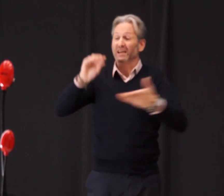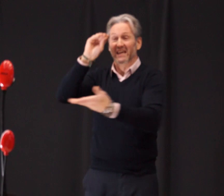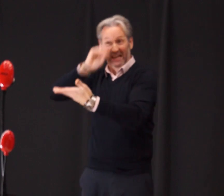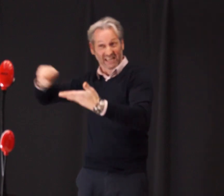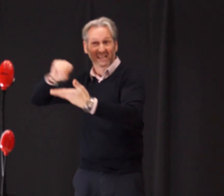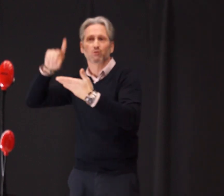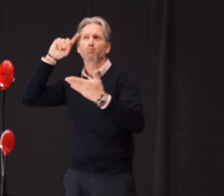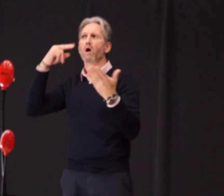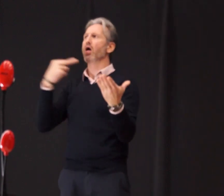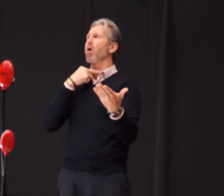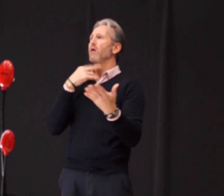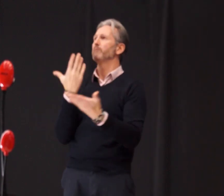Et il y a